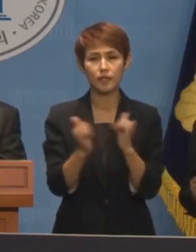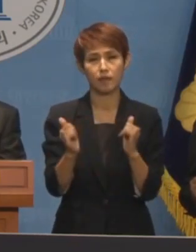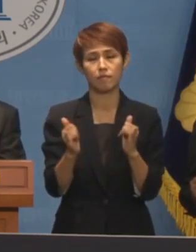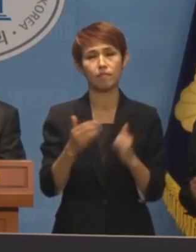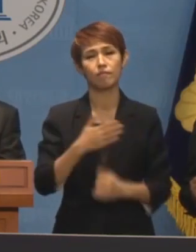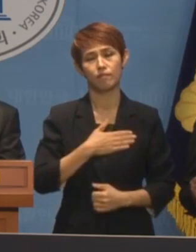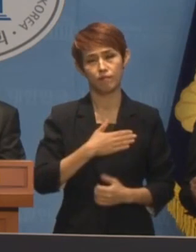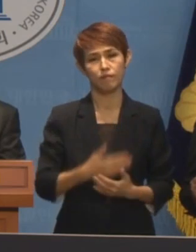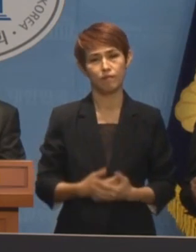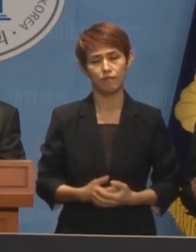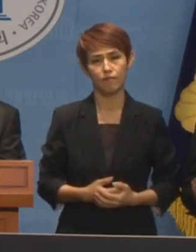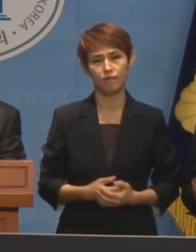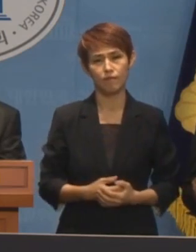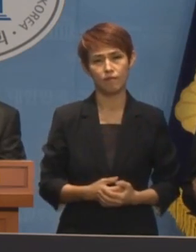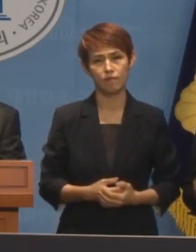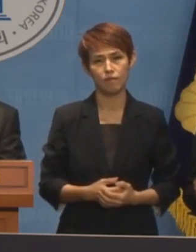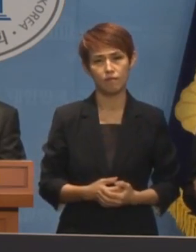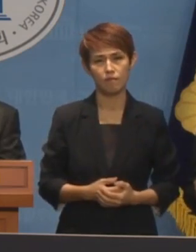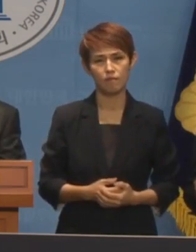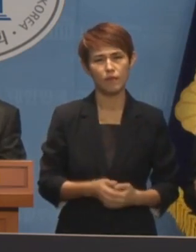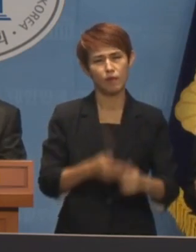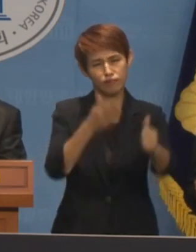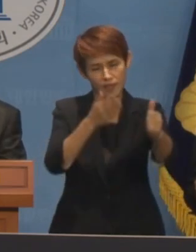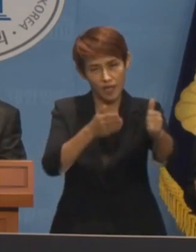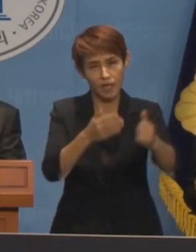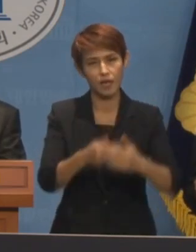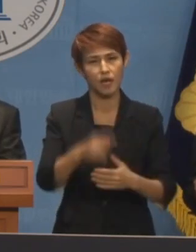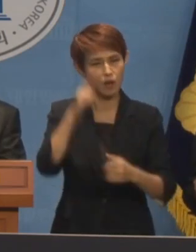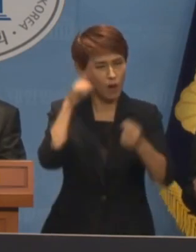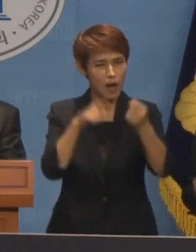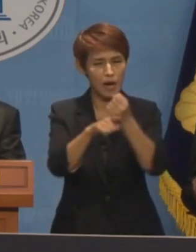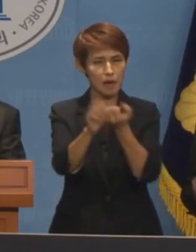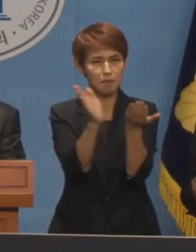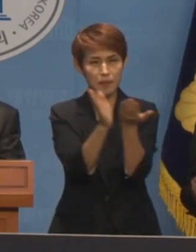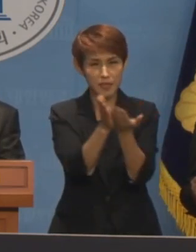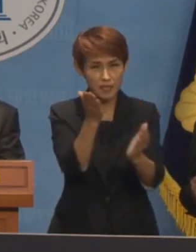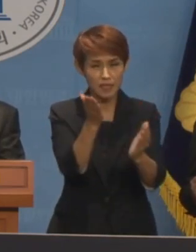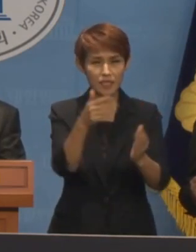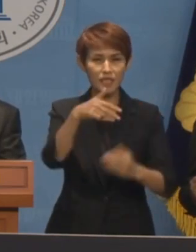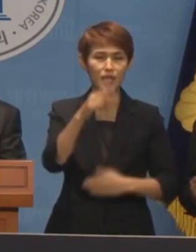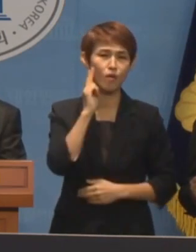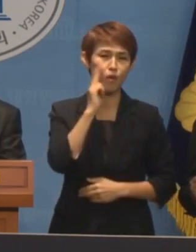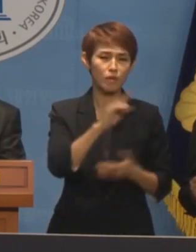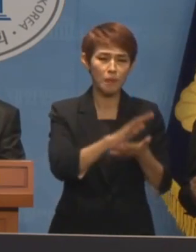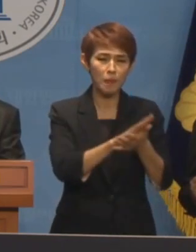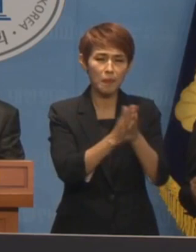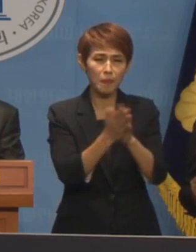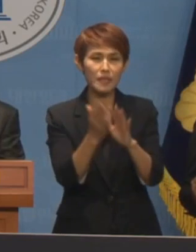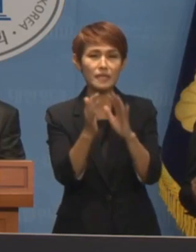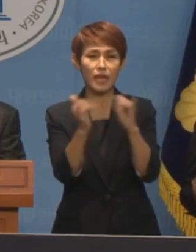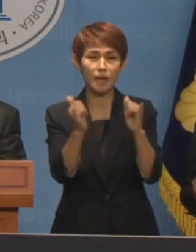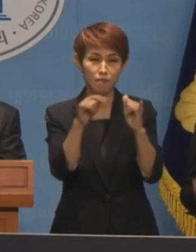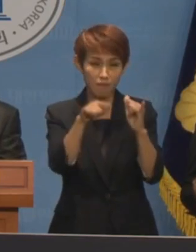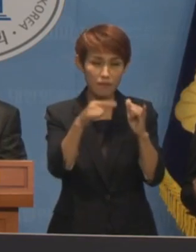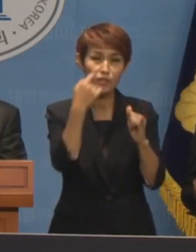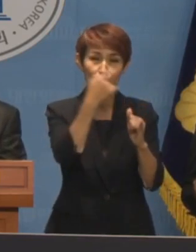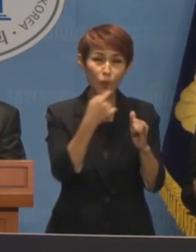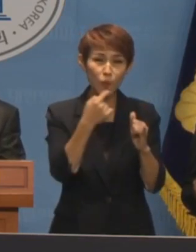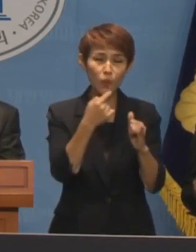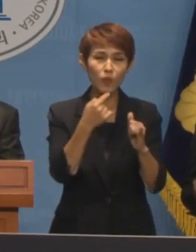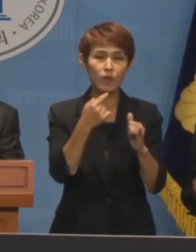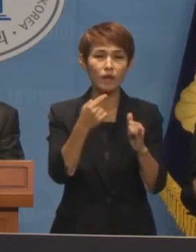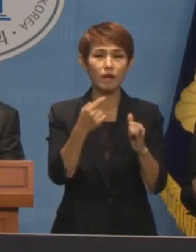있습니다. 지도자들에게 부탁합니다. 과학적이지 않는 진화론을 교과에서 가르친다면 학교에